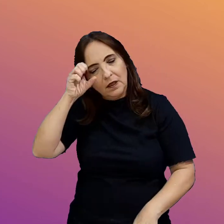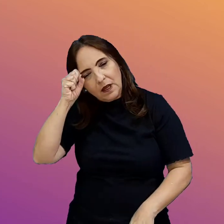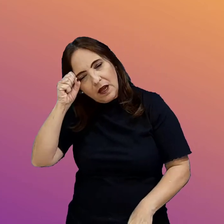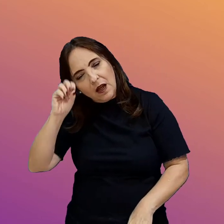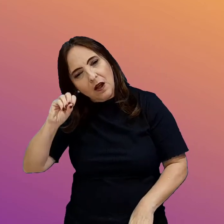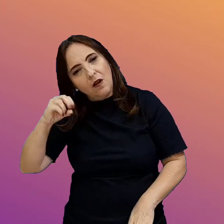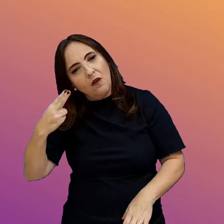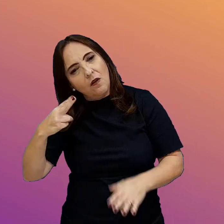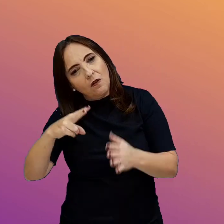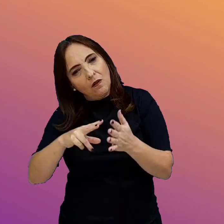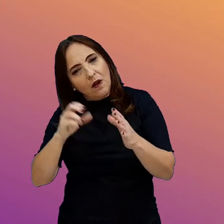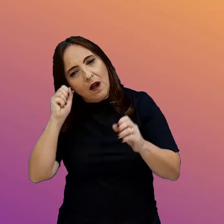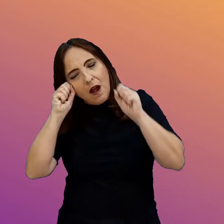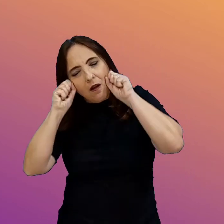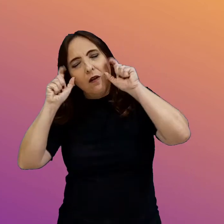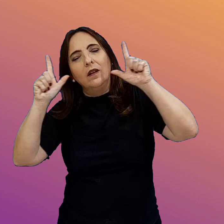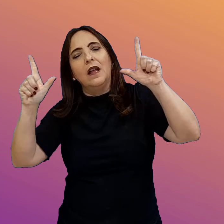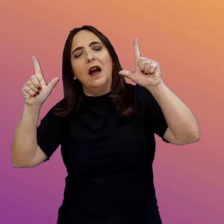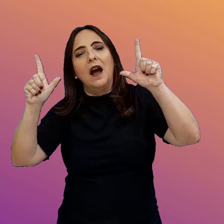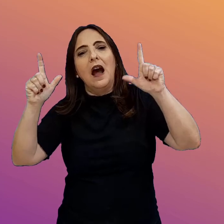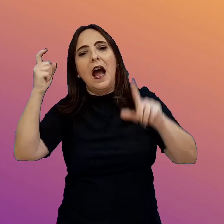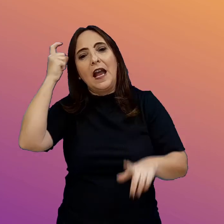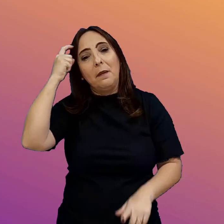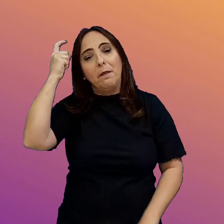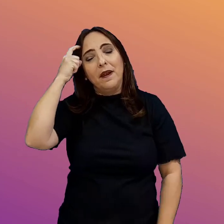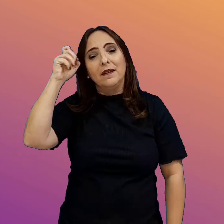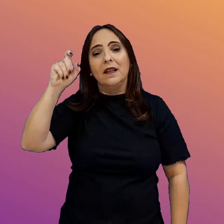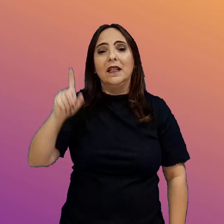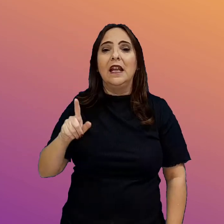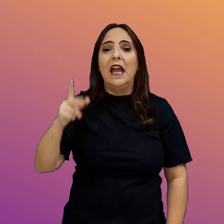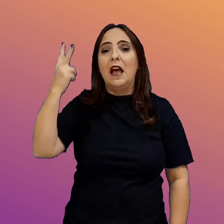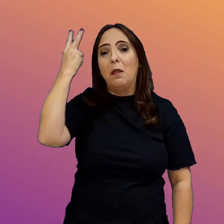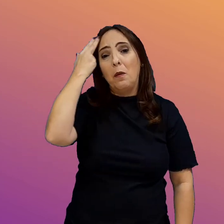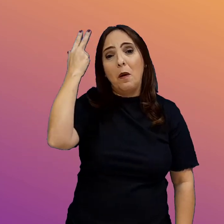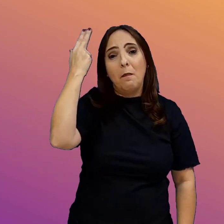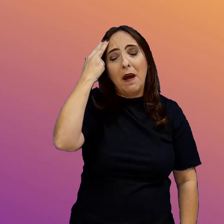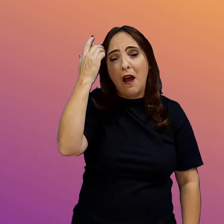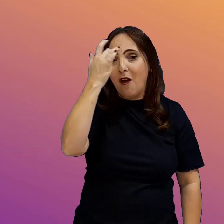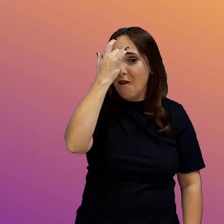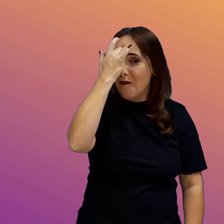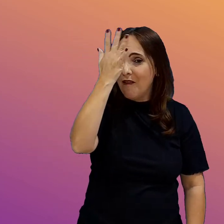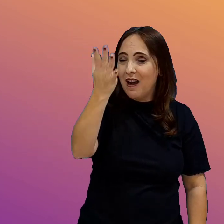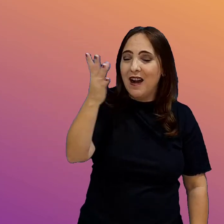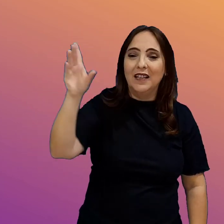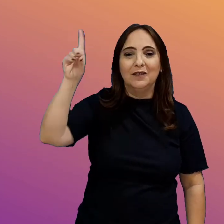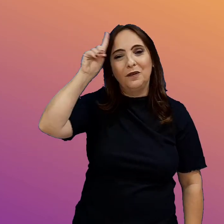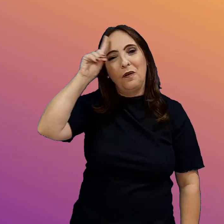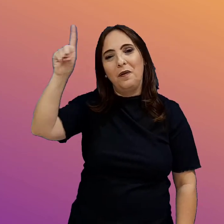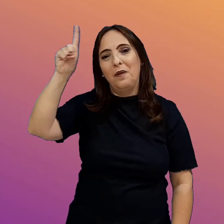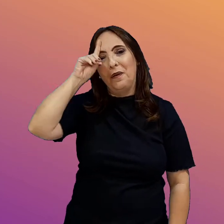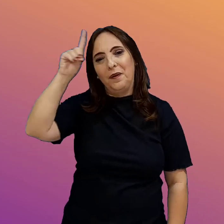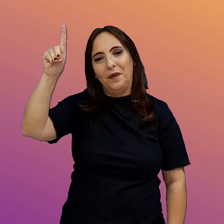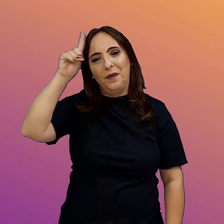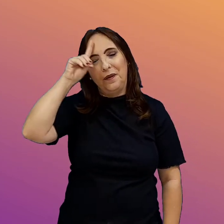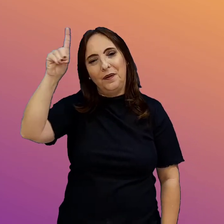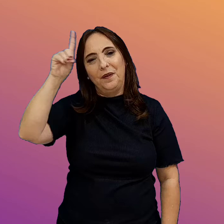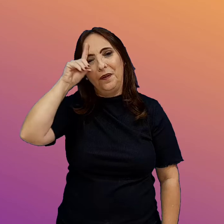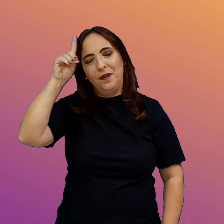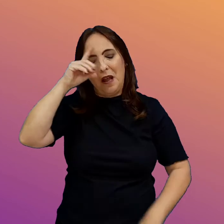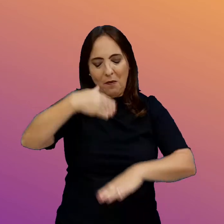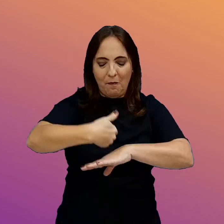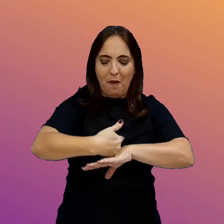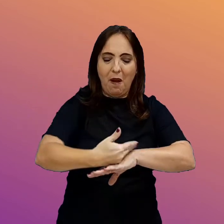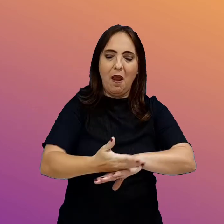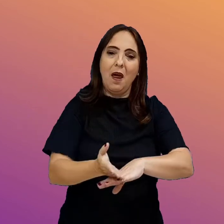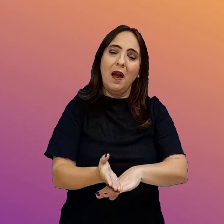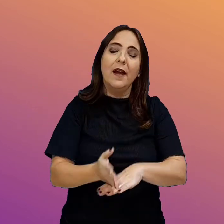levantar. E a gente pensa que é algo natural, né? Que é algo rotineiro, que é a todo momento,